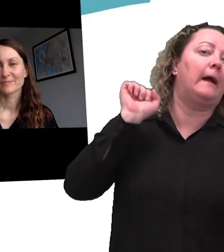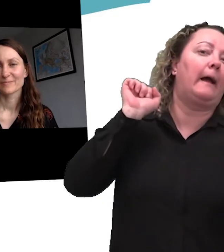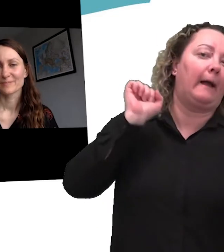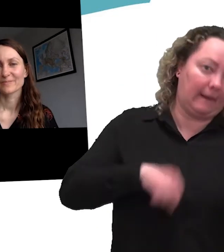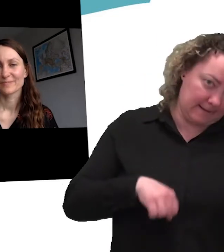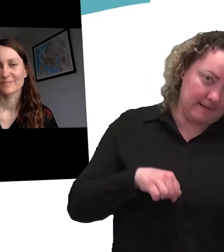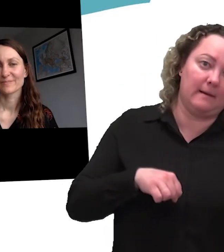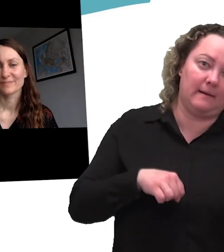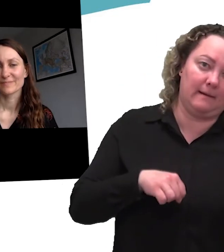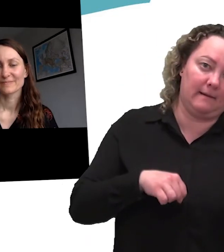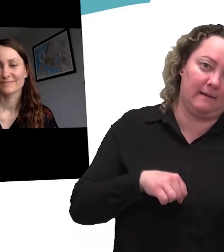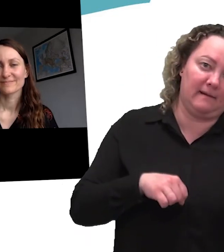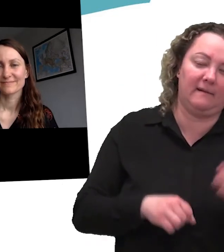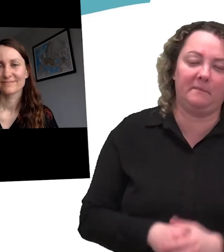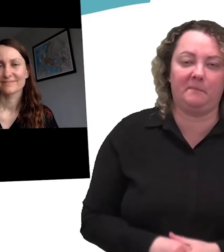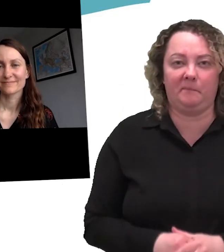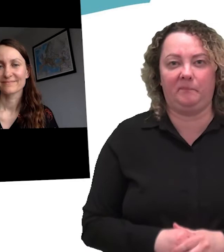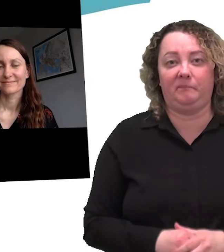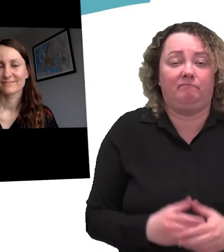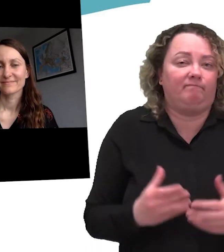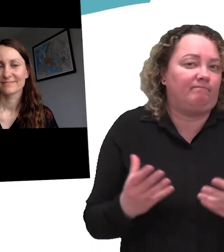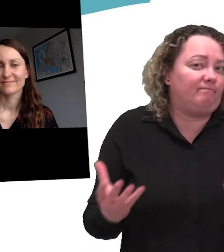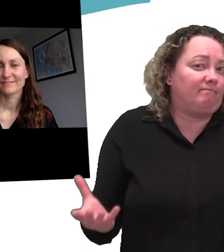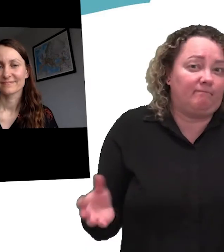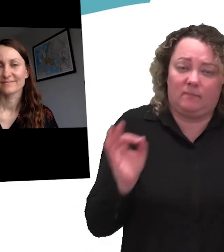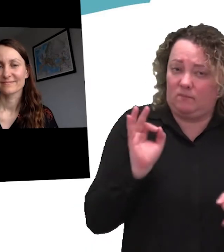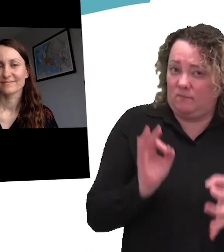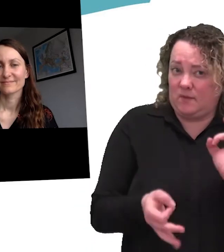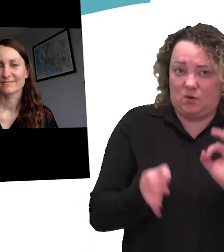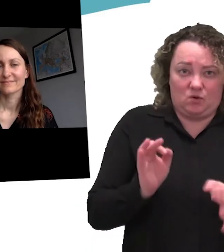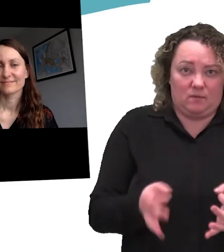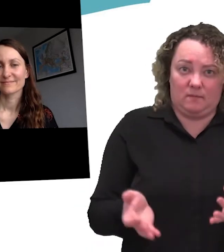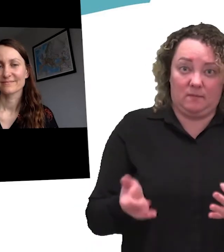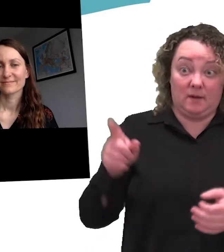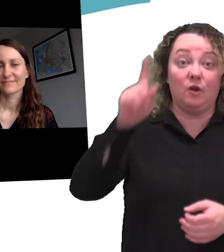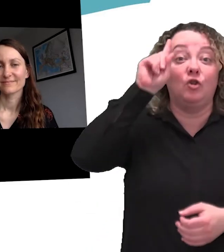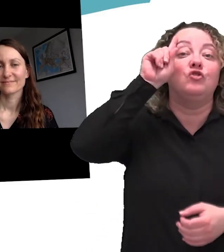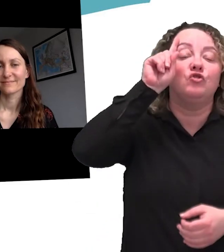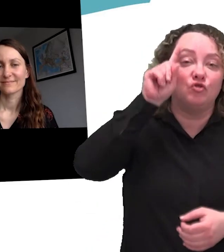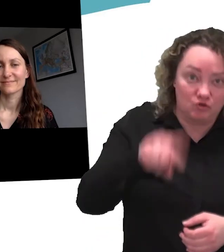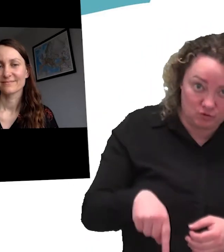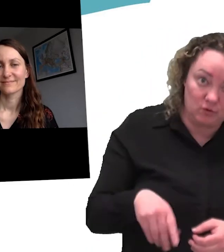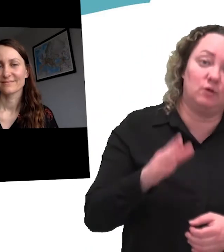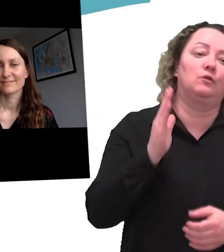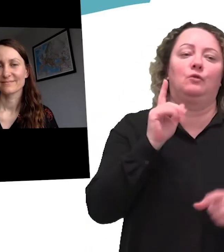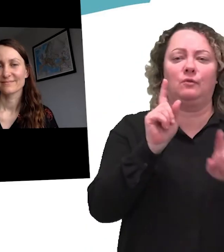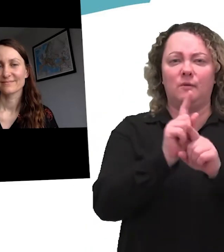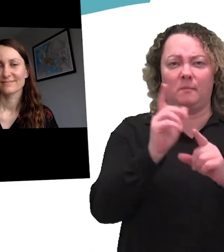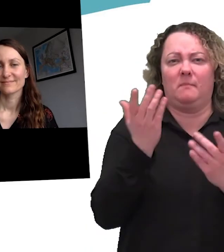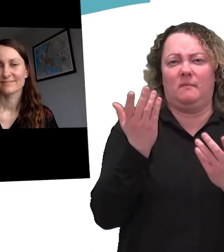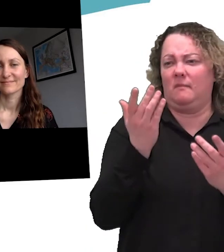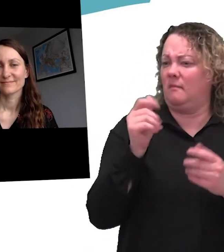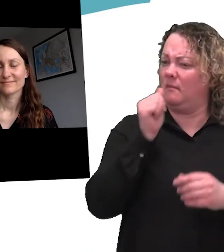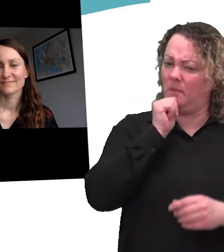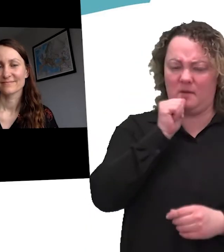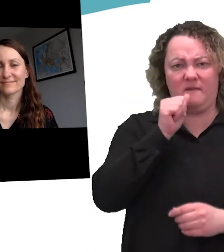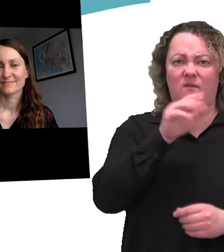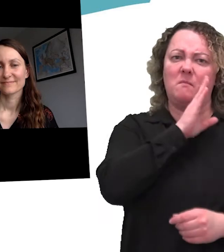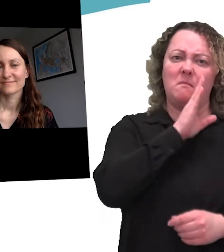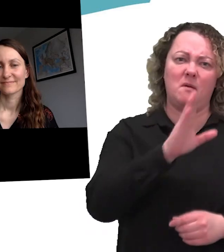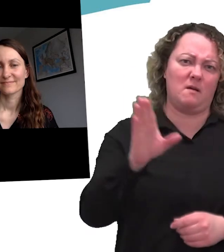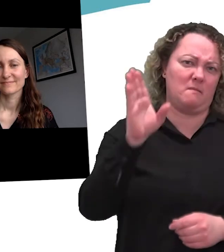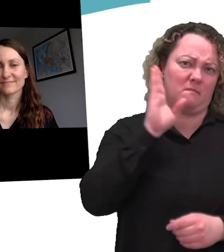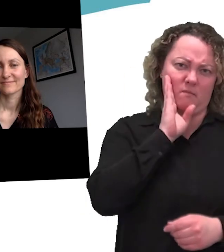Taip. Tai, nes jie žino. Tai lygiai ir jie, jeigu žino, kad tarkim mama jau niekada kažko